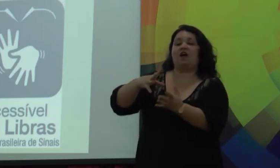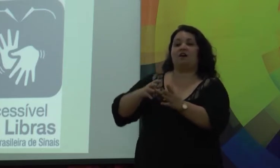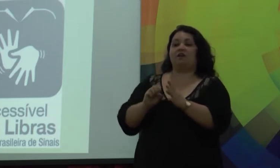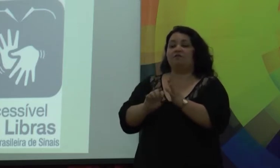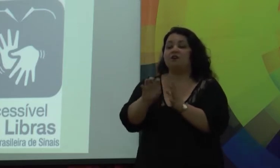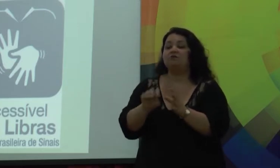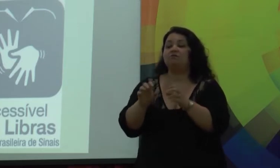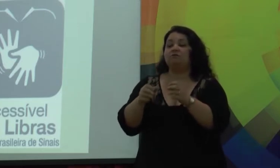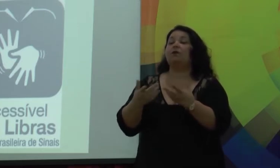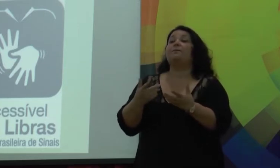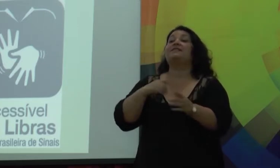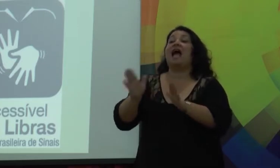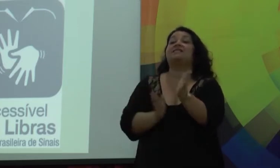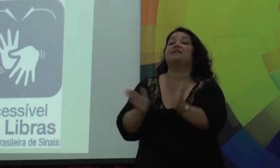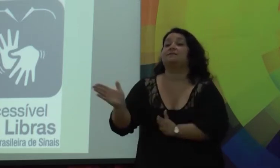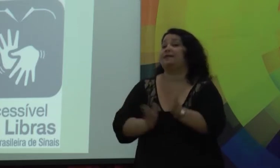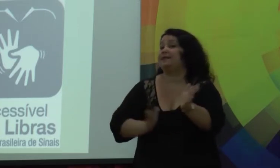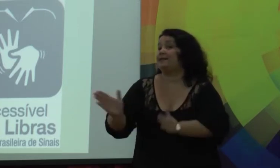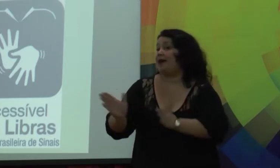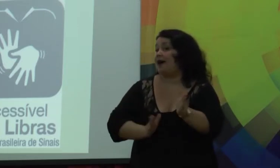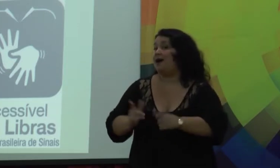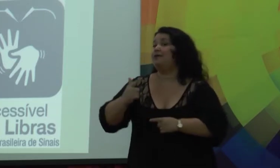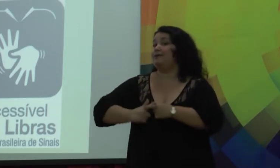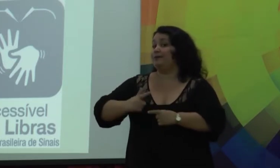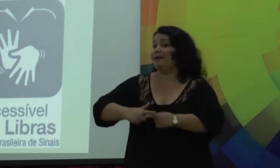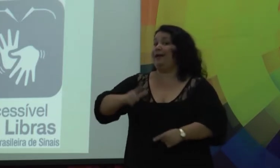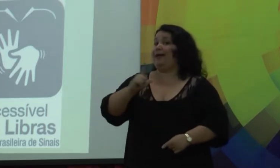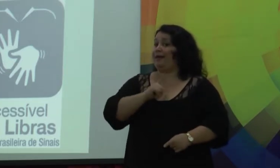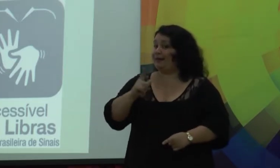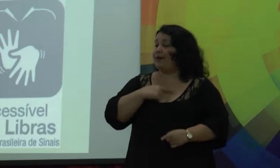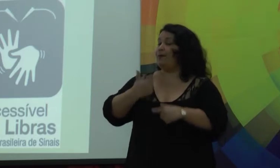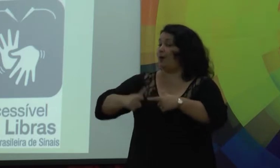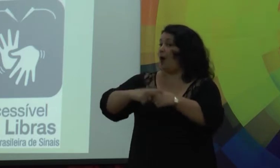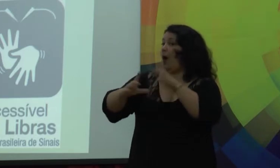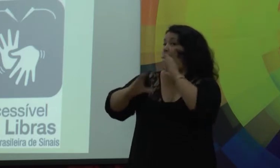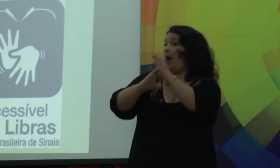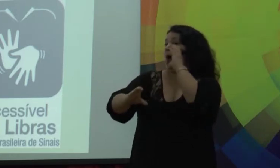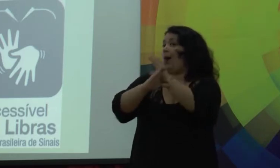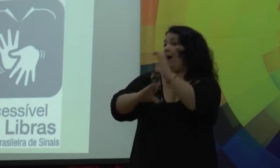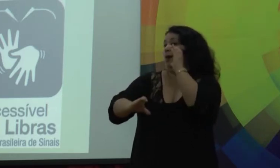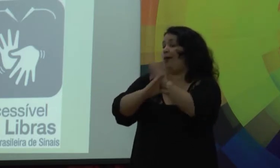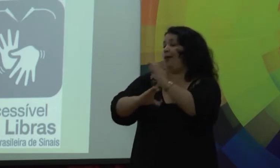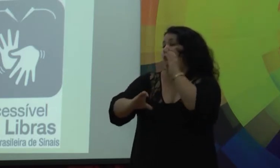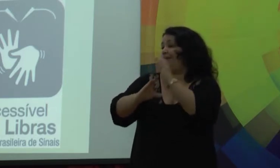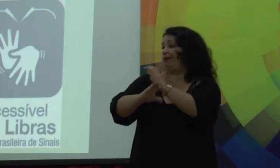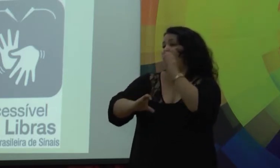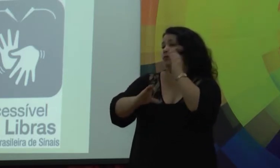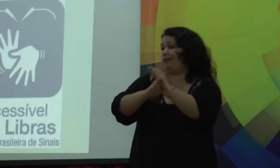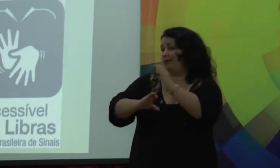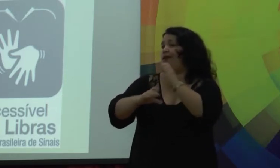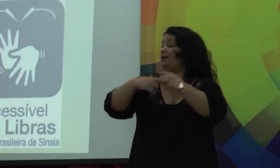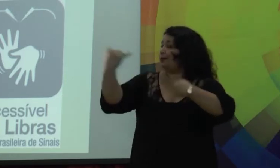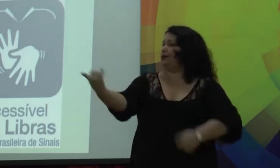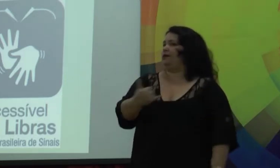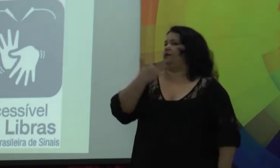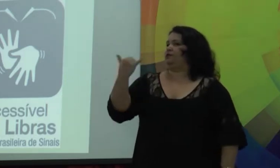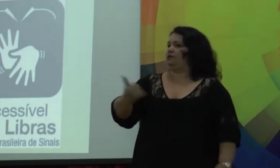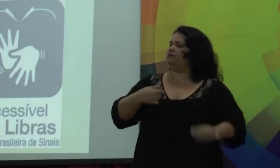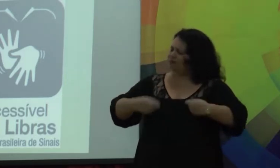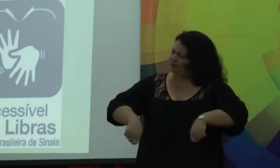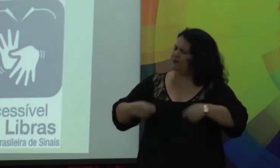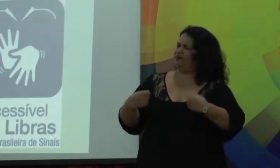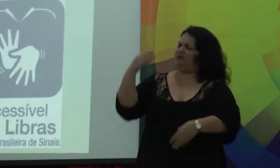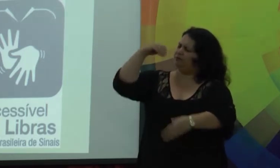espírita? Acessibilidade, porque existe a barreira da comunicação, tá? E é importante que na